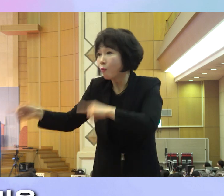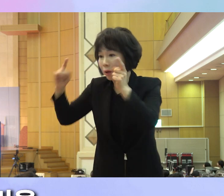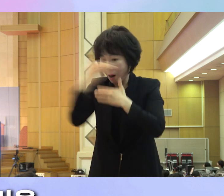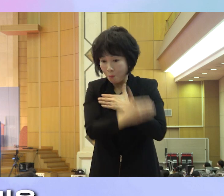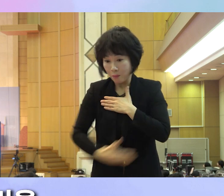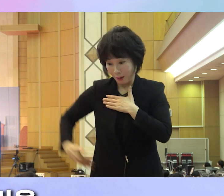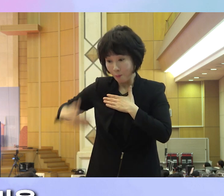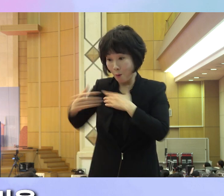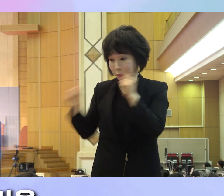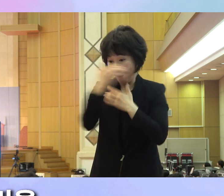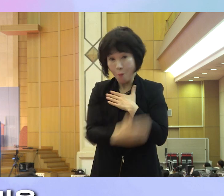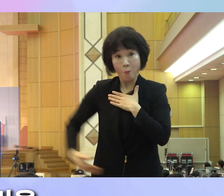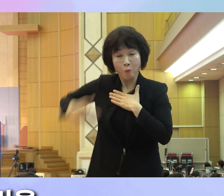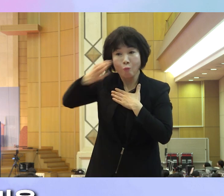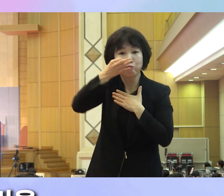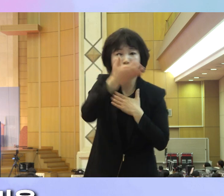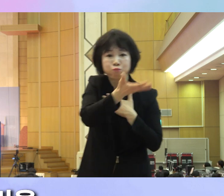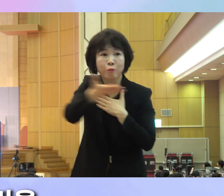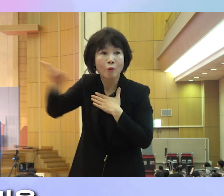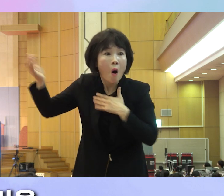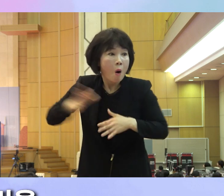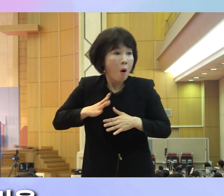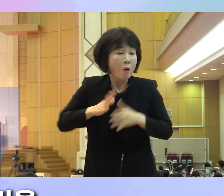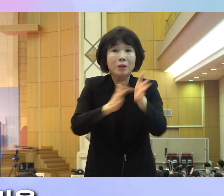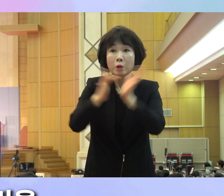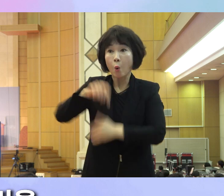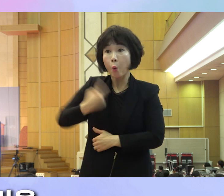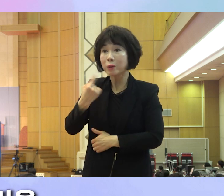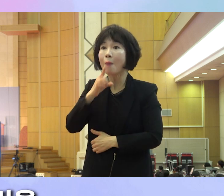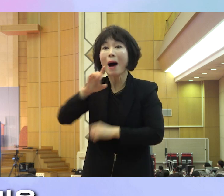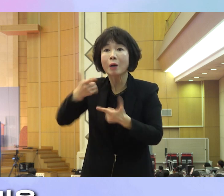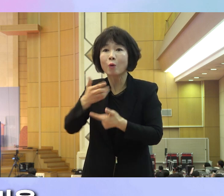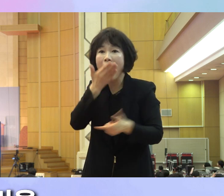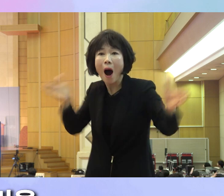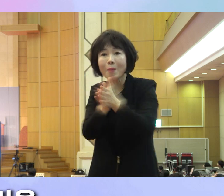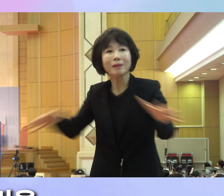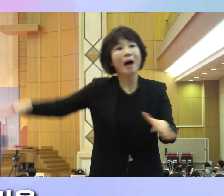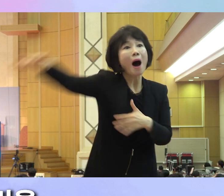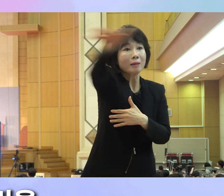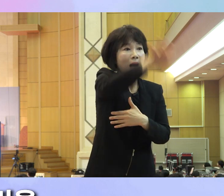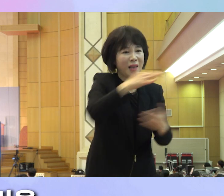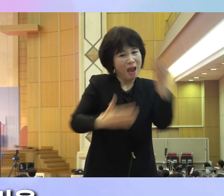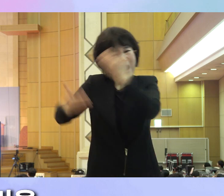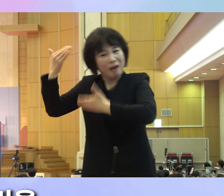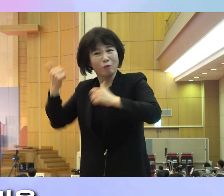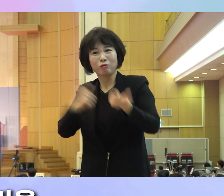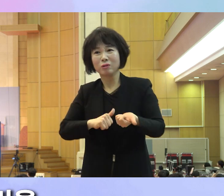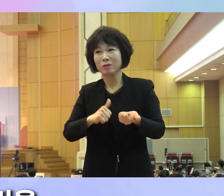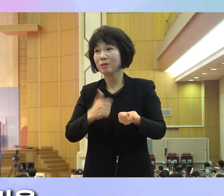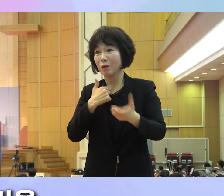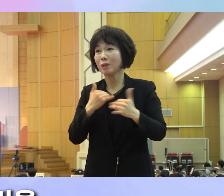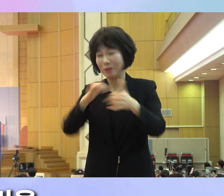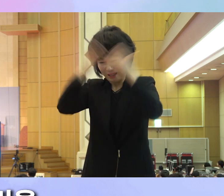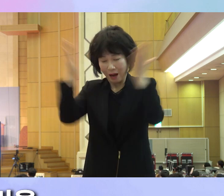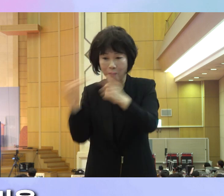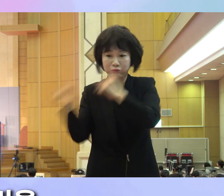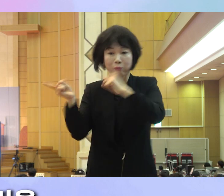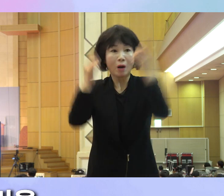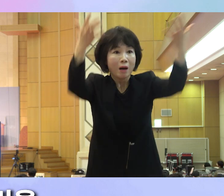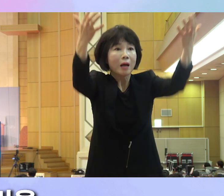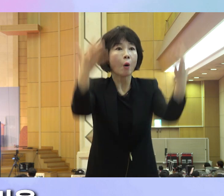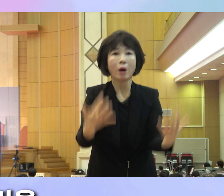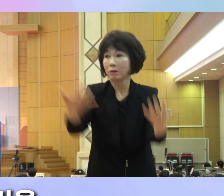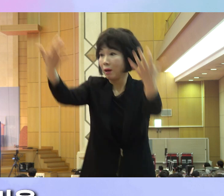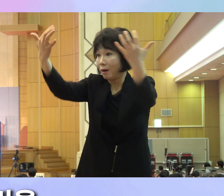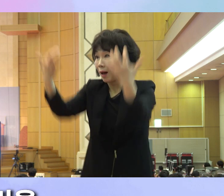보이니라. 예수님만 부활한 것이 아니라 예수님이 묻혀 있었던 그 무덤 주위에 있는 모든